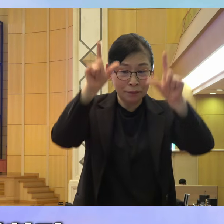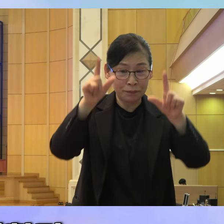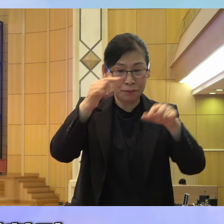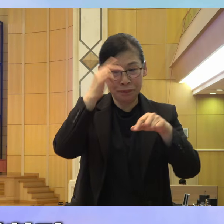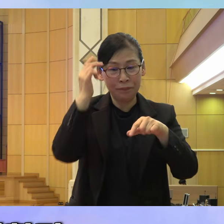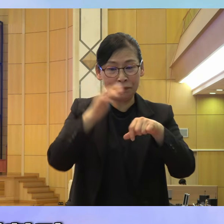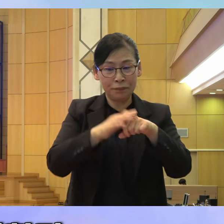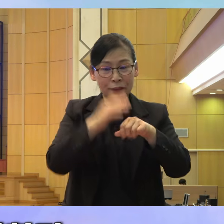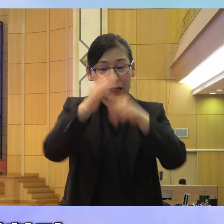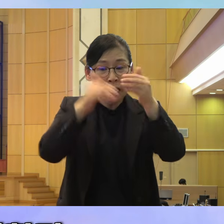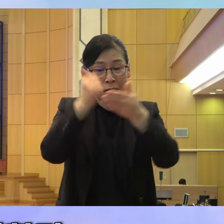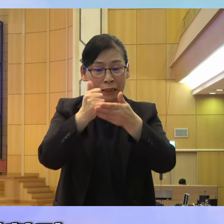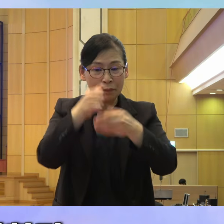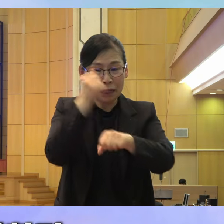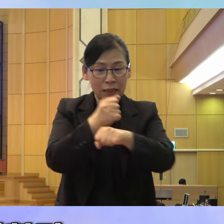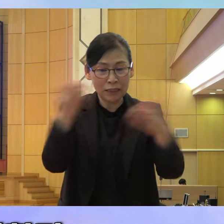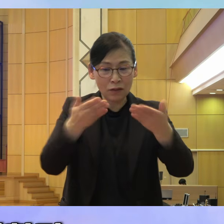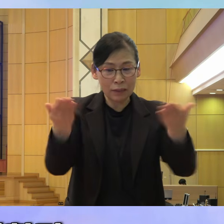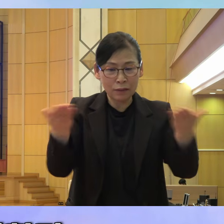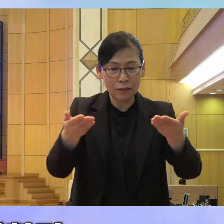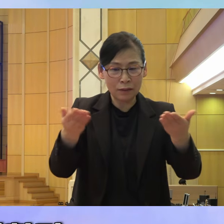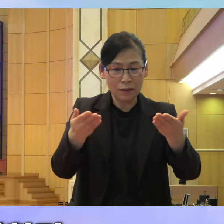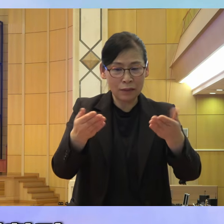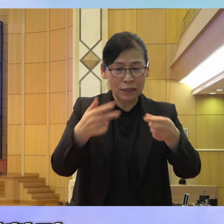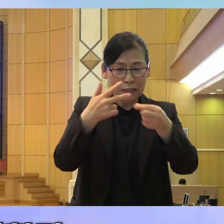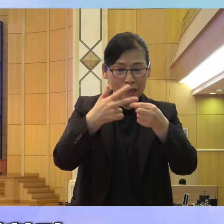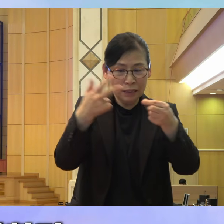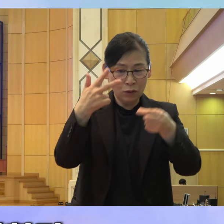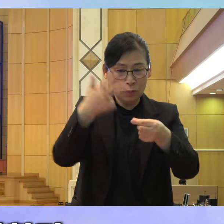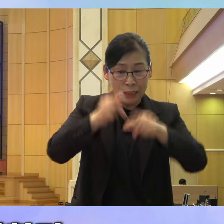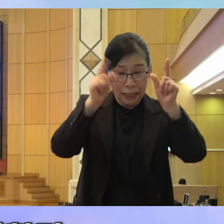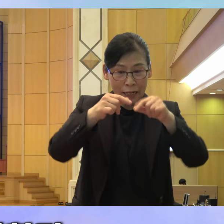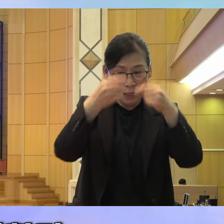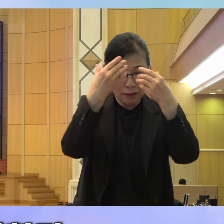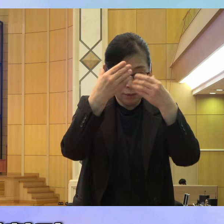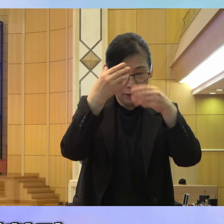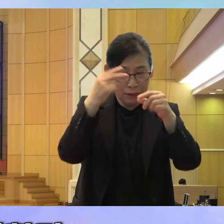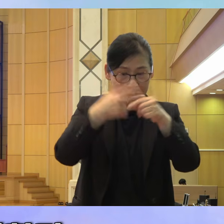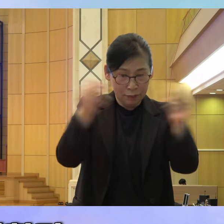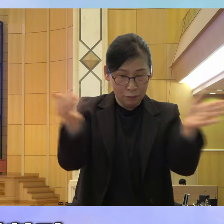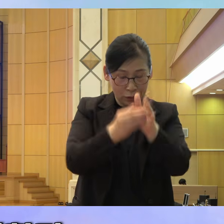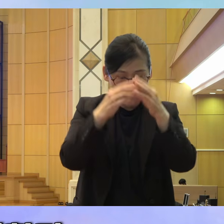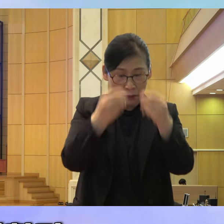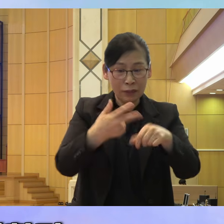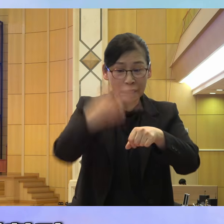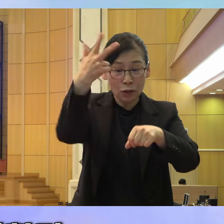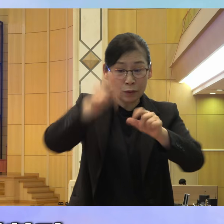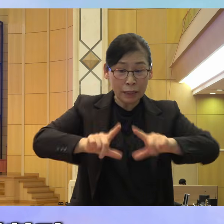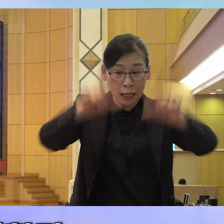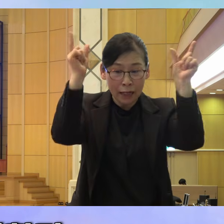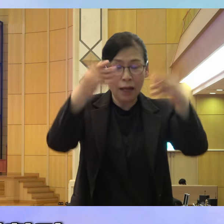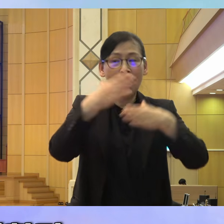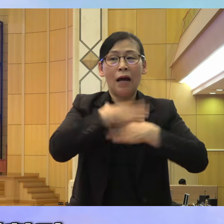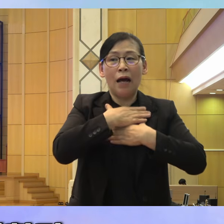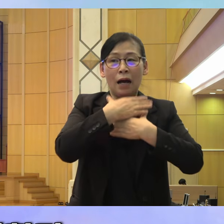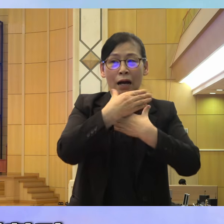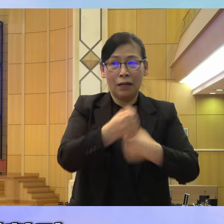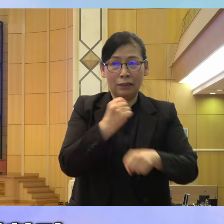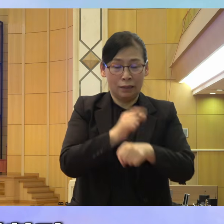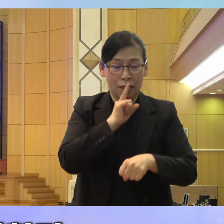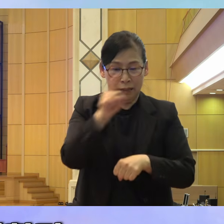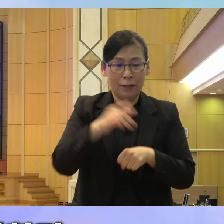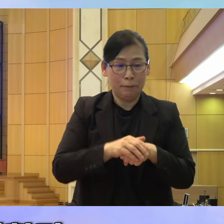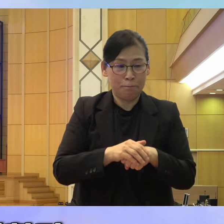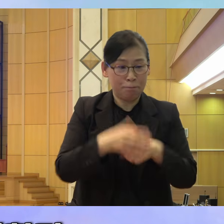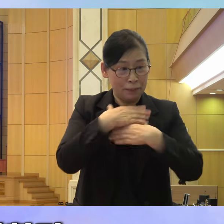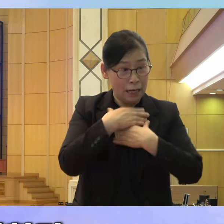7일째가 되는 거죠. 그가 하시던 모든 일을 그치고 마치고 일곱째 날을